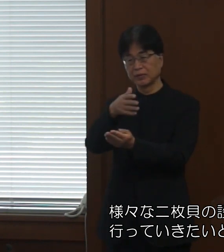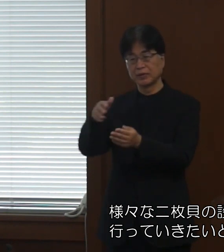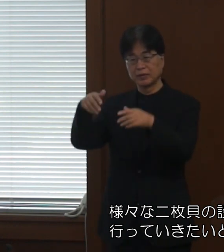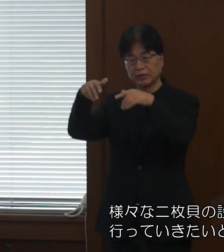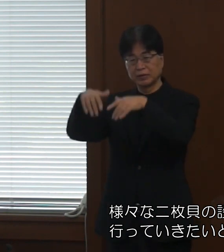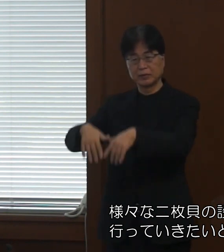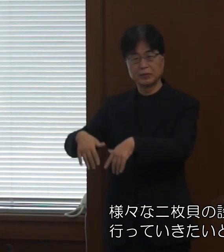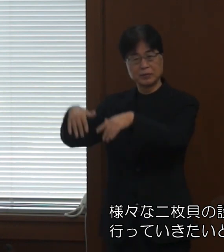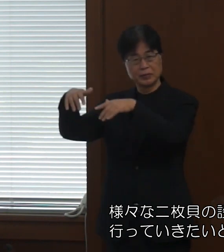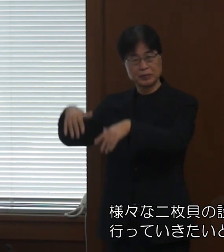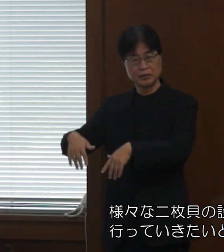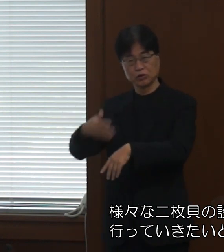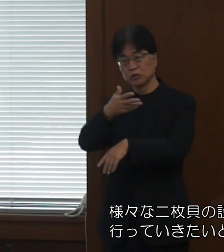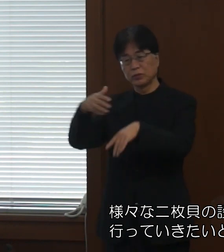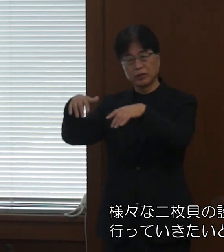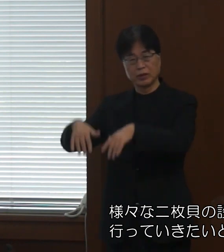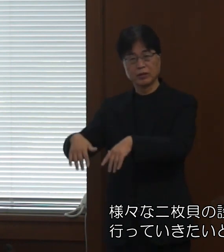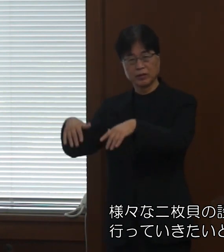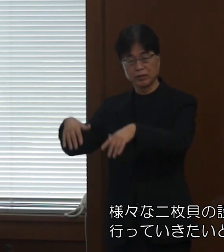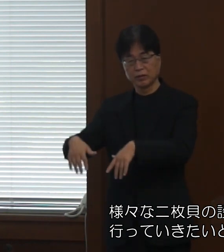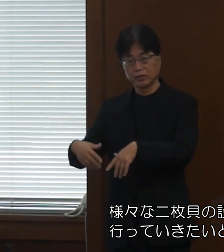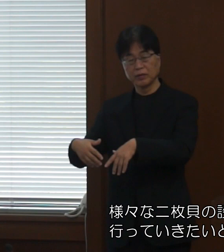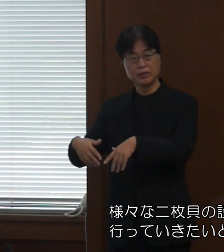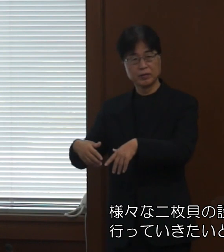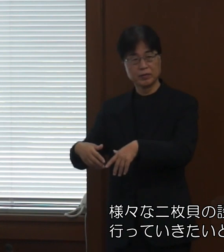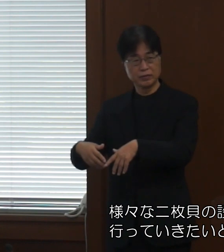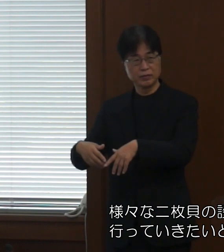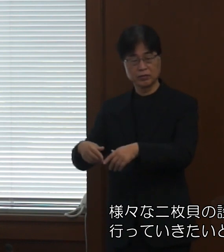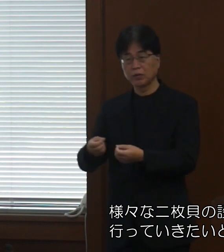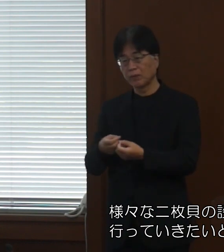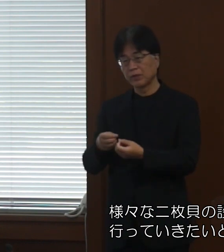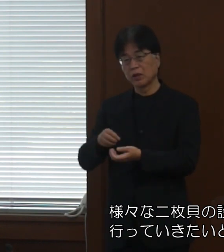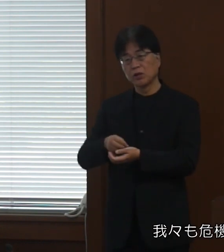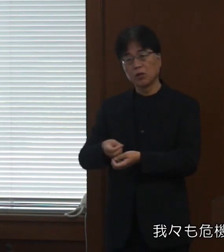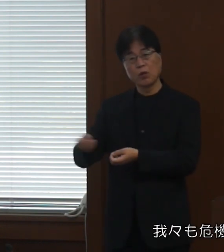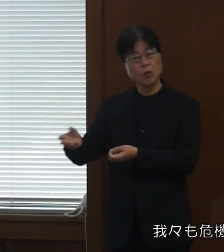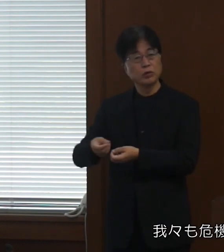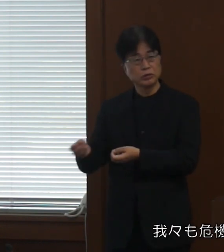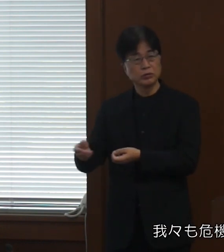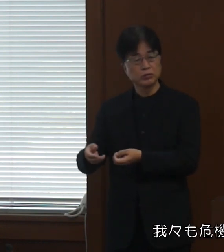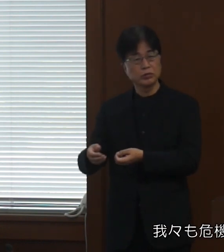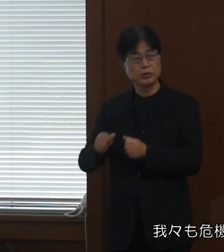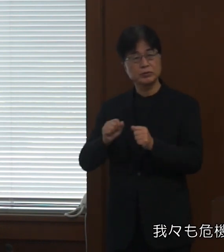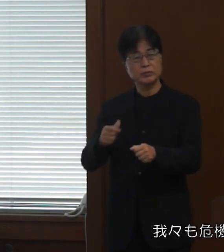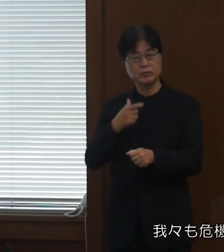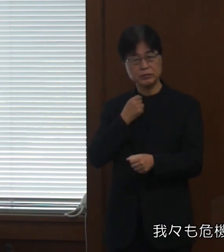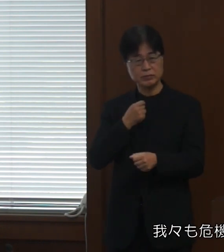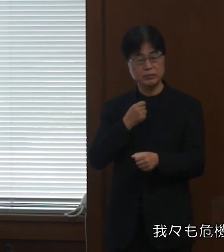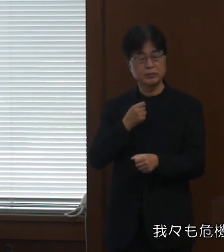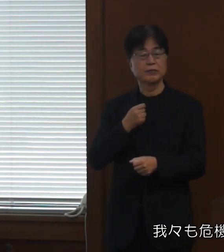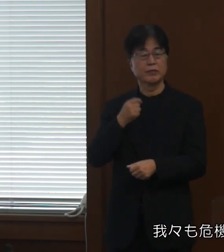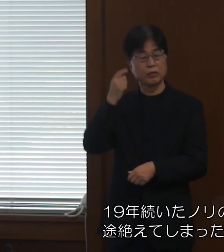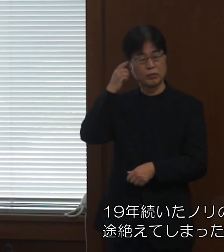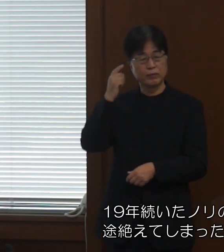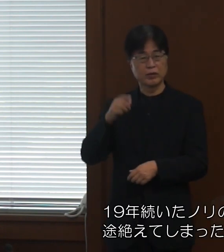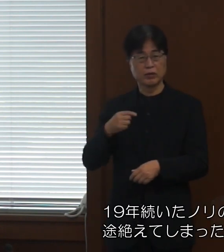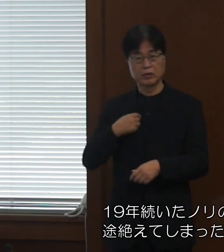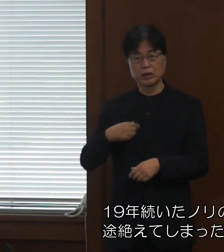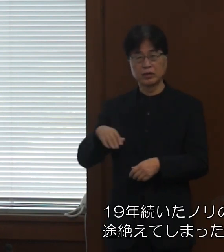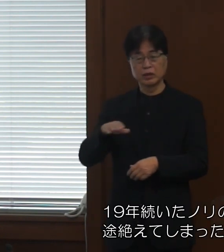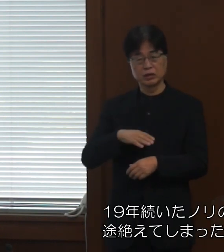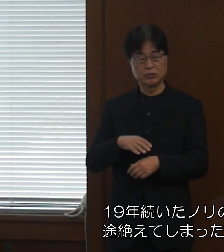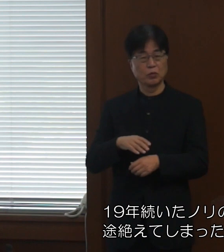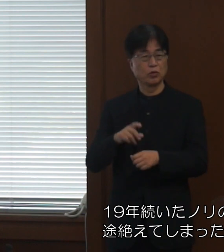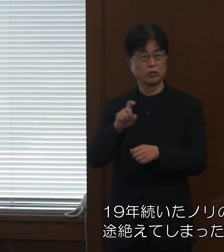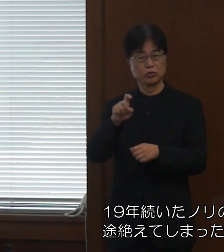設置交流というものを行っていきたいというふうに思いますので我々も危機感を持ってそして19